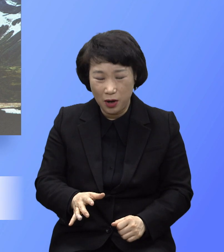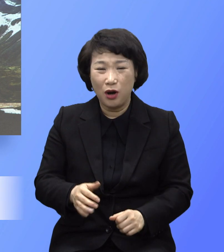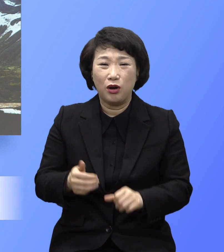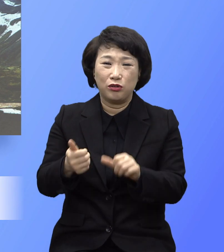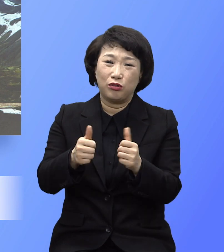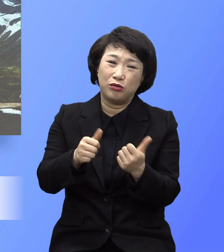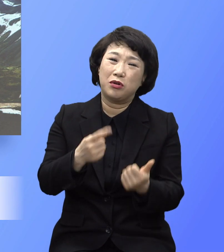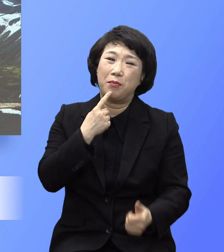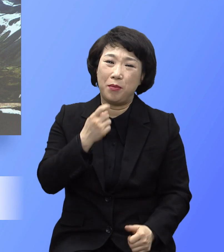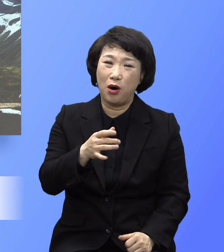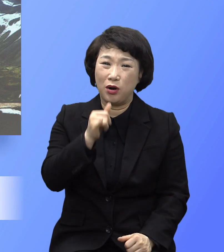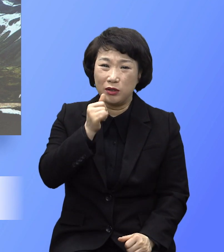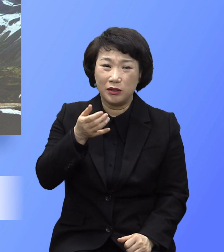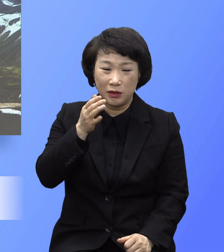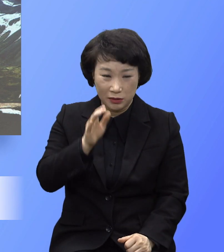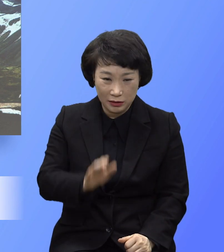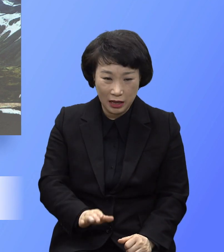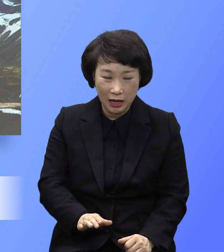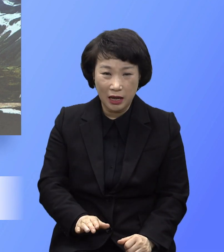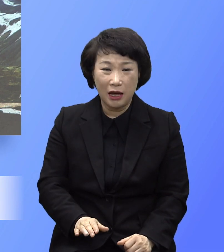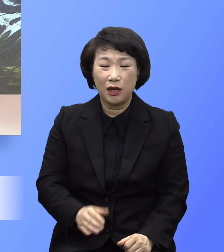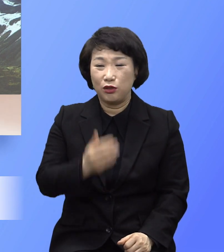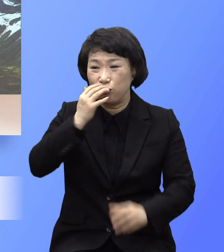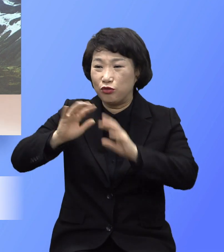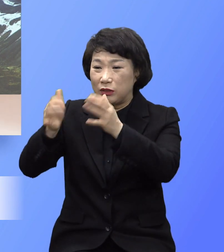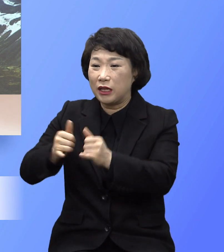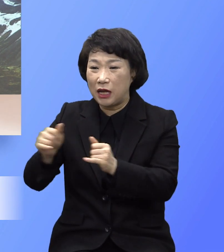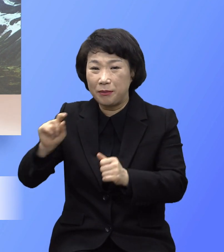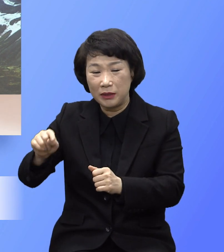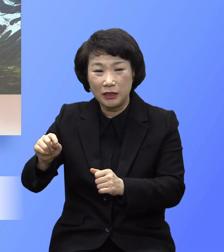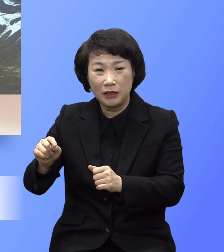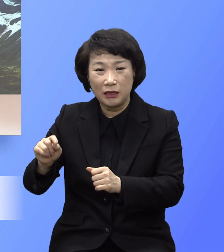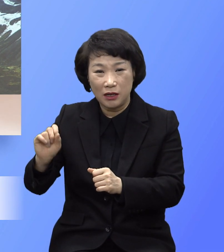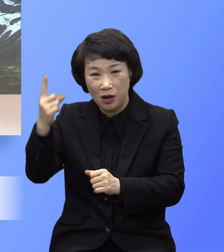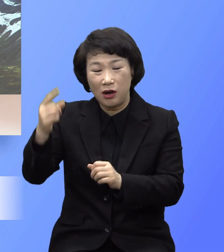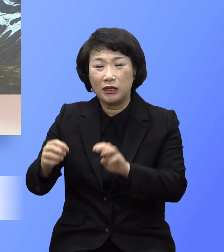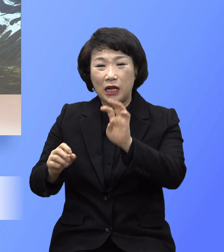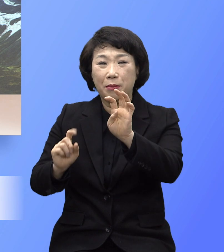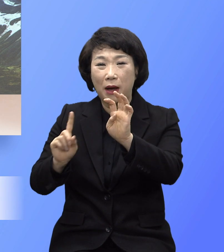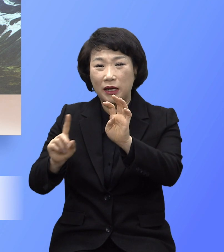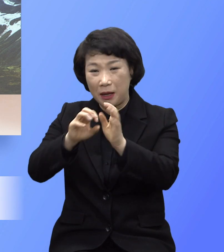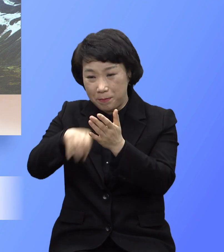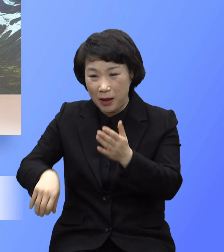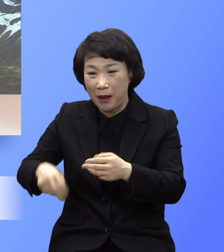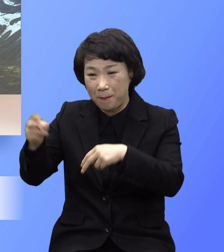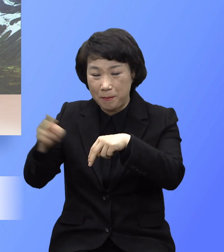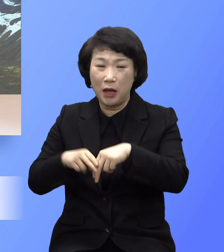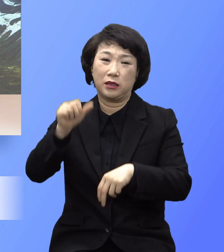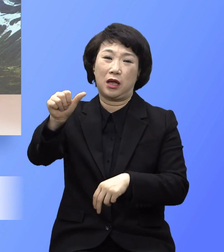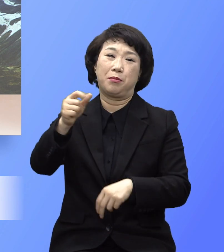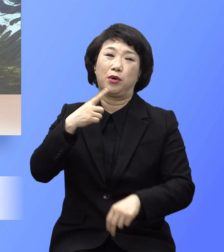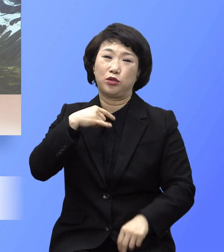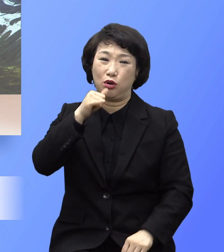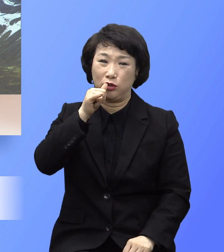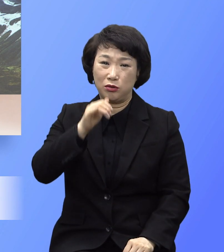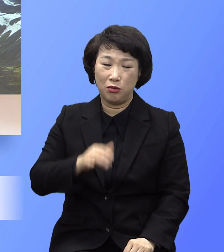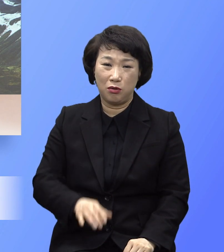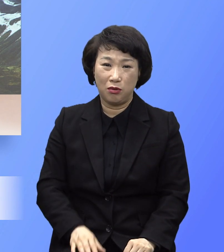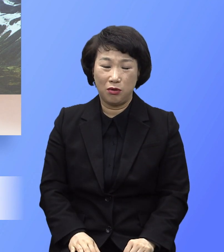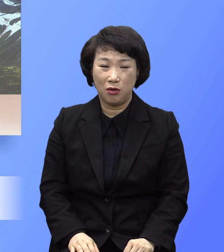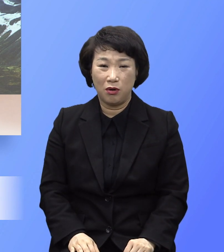죽을 뻔하였으니 유대인에게 40에 하나 감한 매를 5번